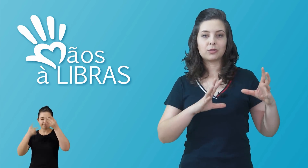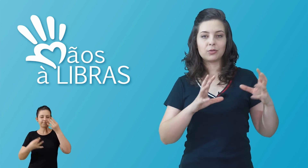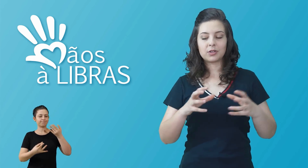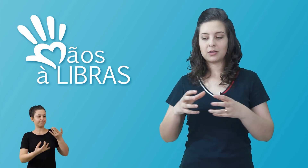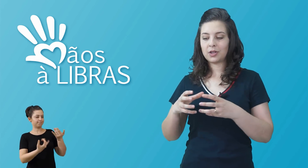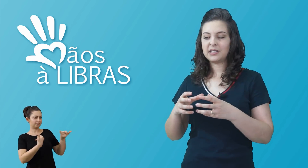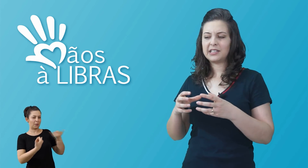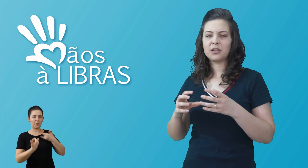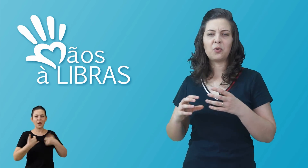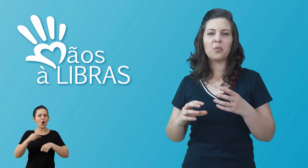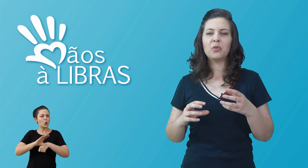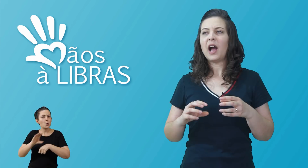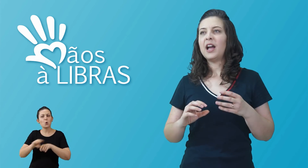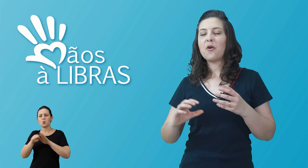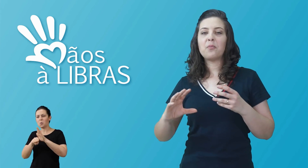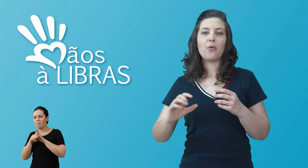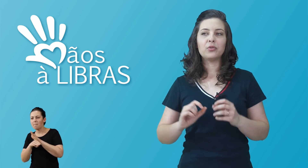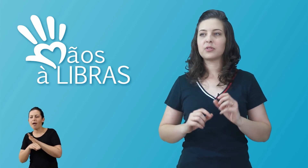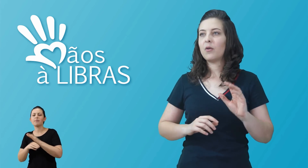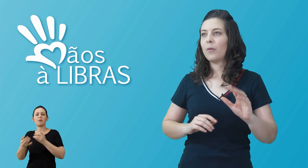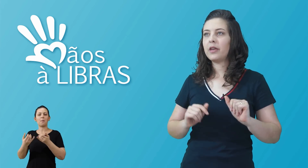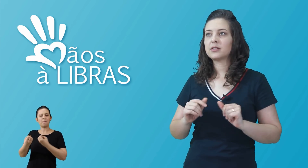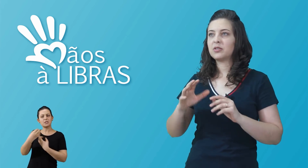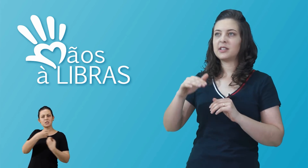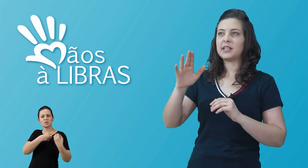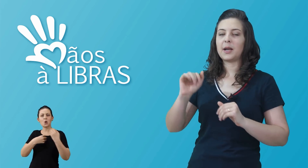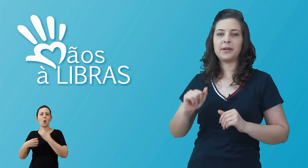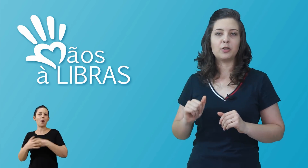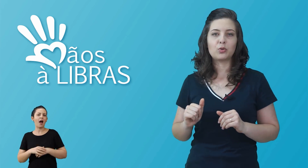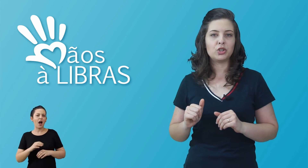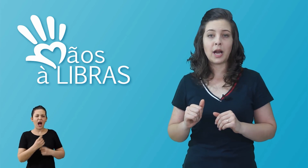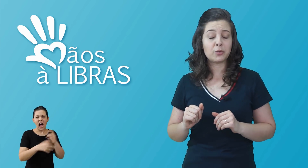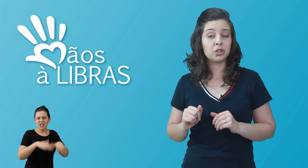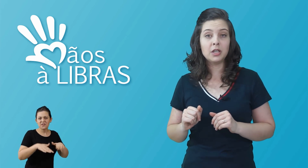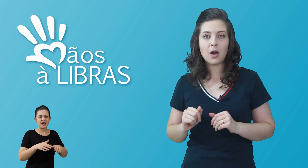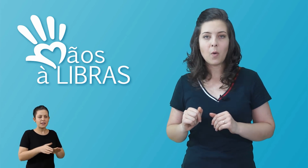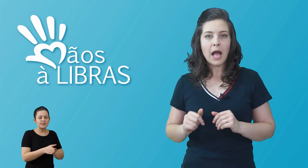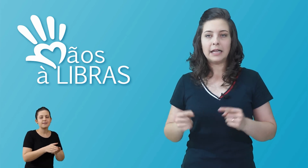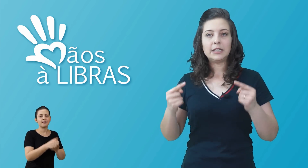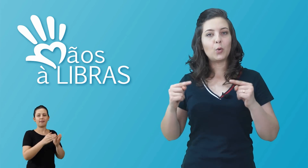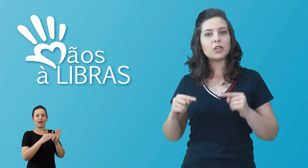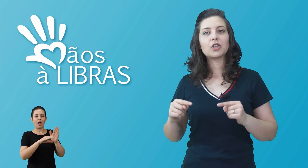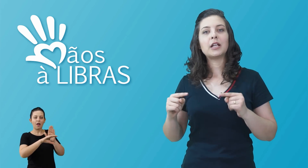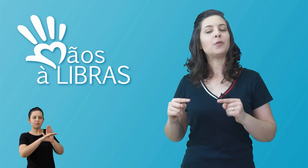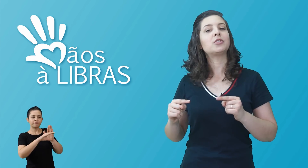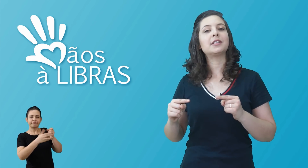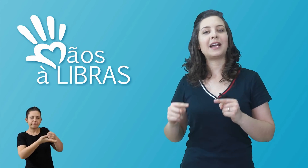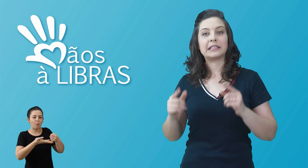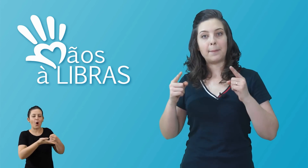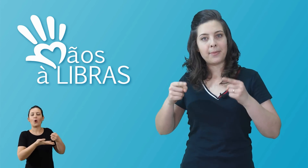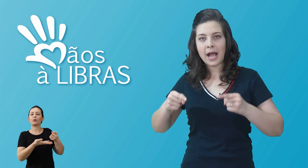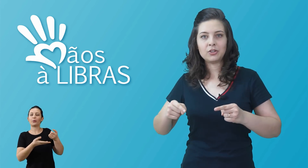cursos, métodos tradicionais ensinam como, é um bônus, é um extra, isso aí você tem que aprender no curso de intérprete. Não, a linguística da língua